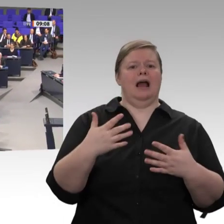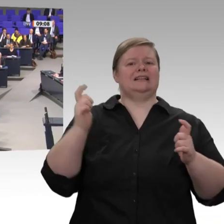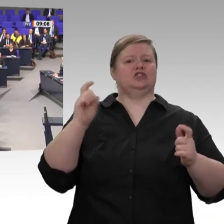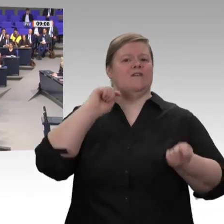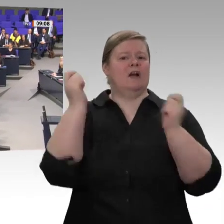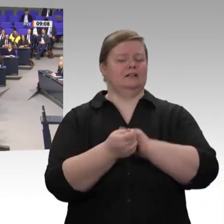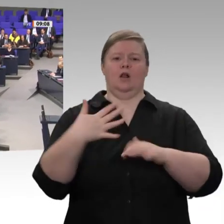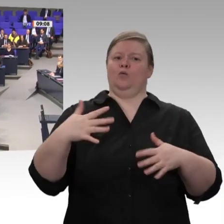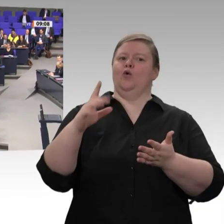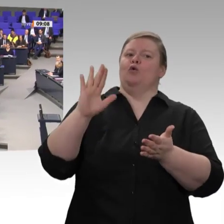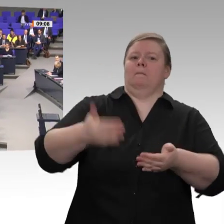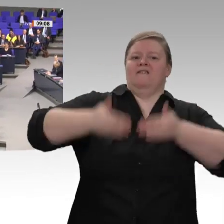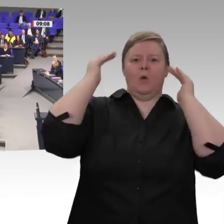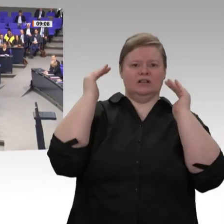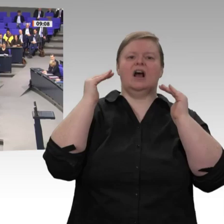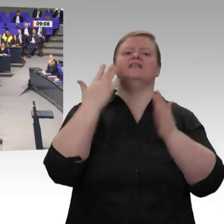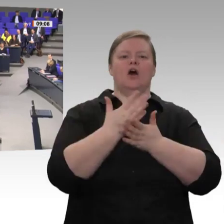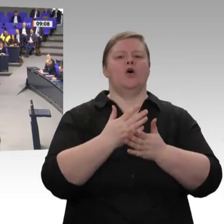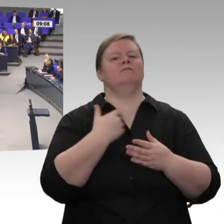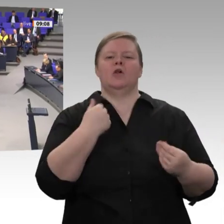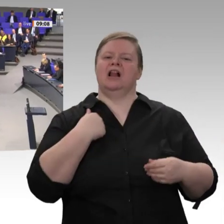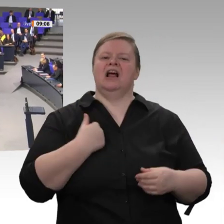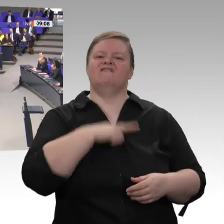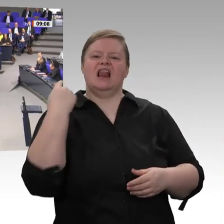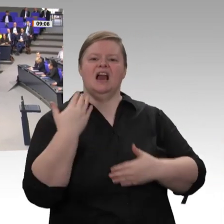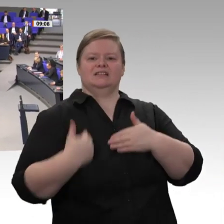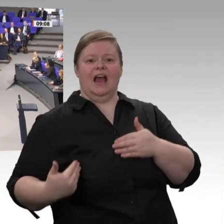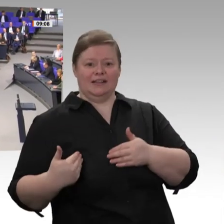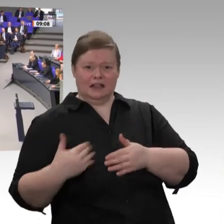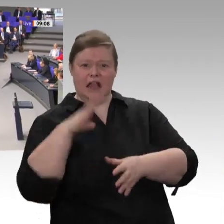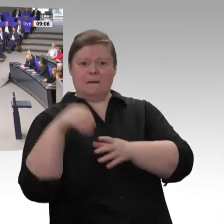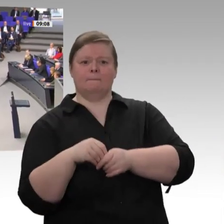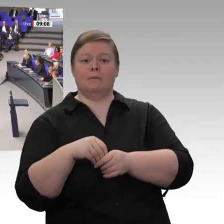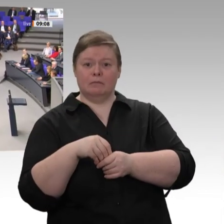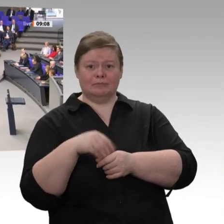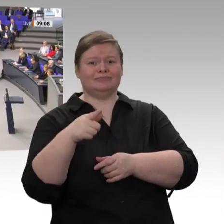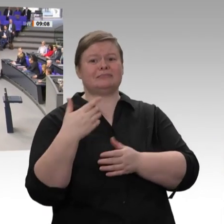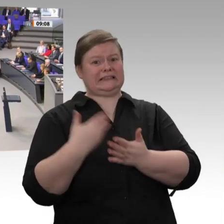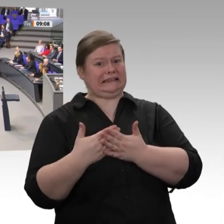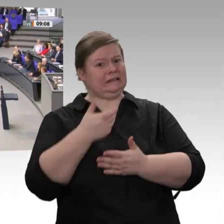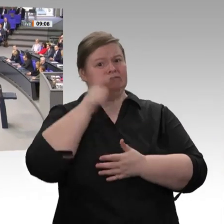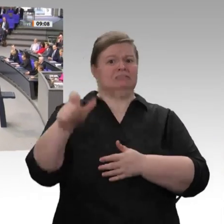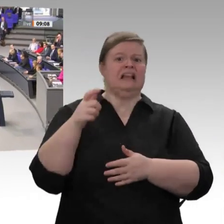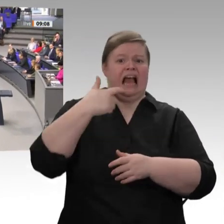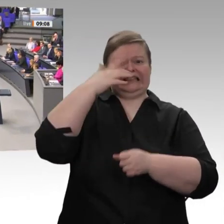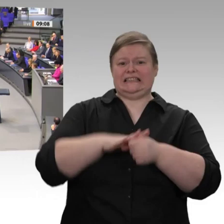an Lebensstilen anzuerkennen und die eigenen Vorstellungen nicht zum Maß aller Dinge zu